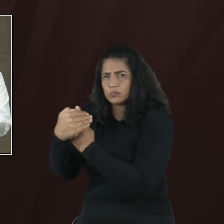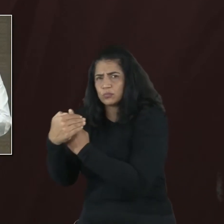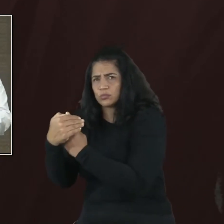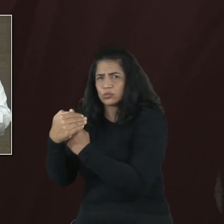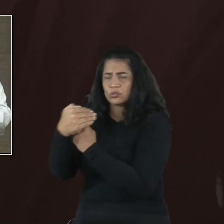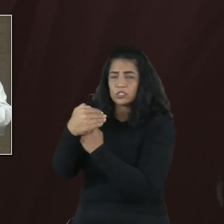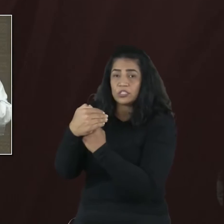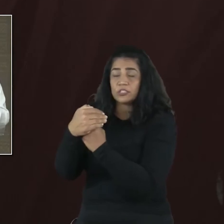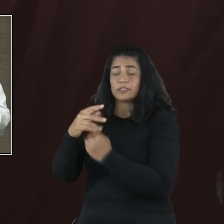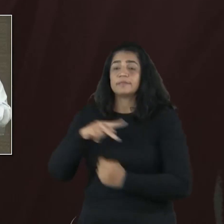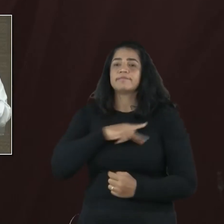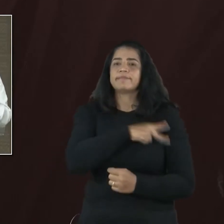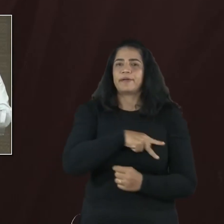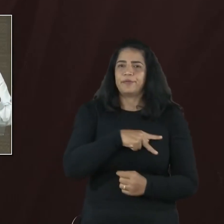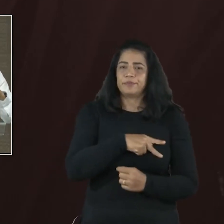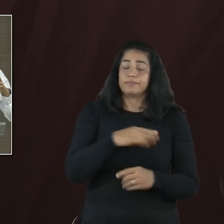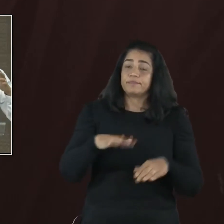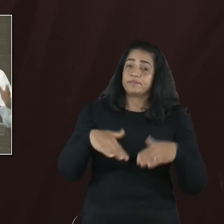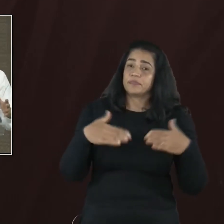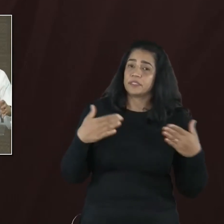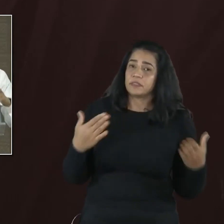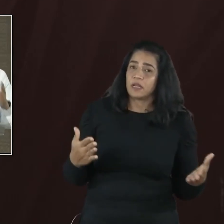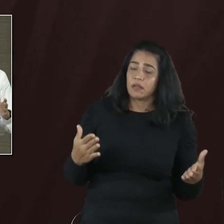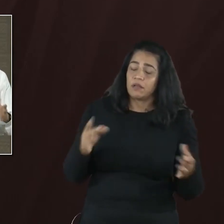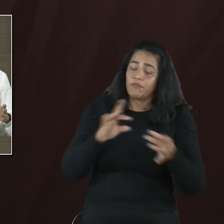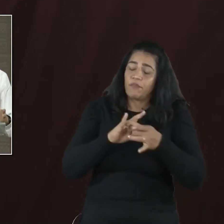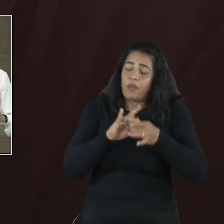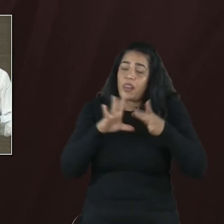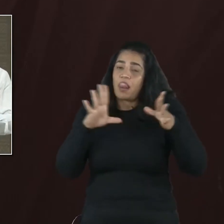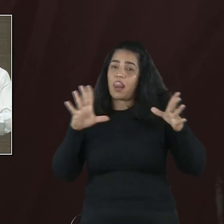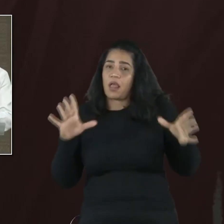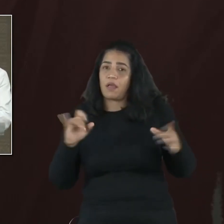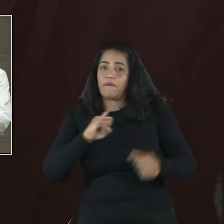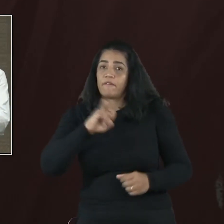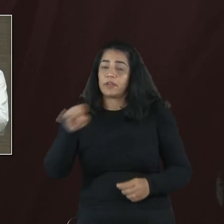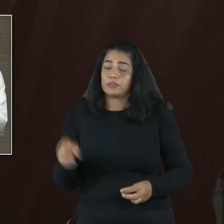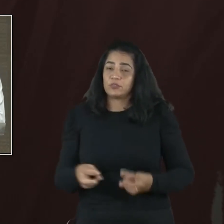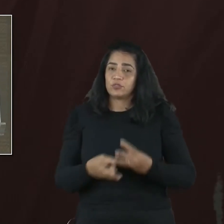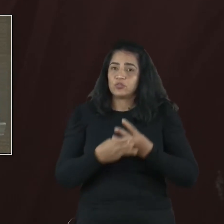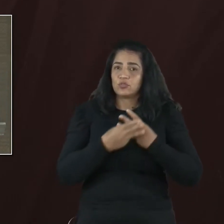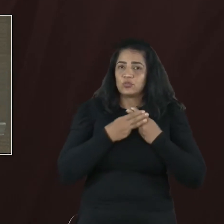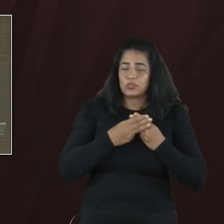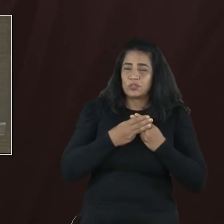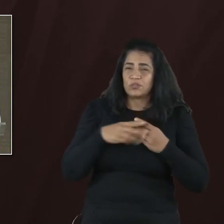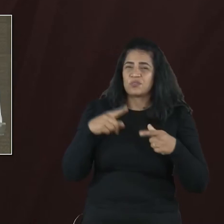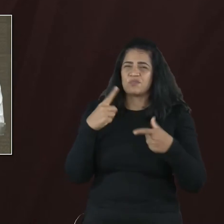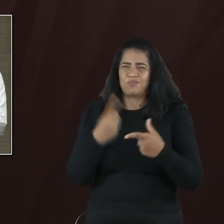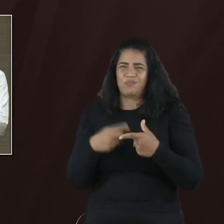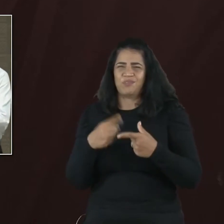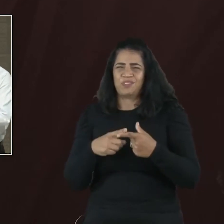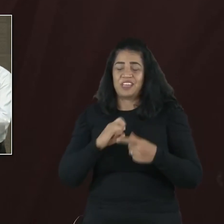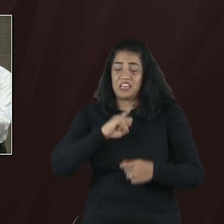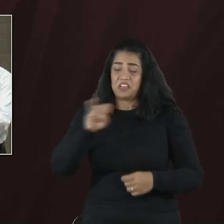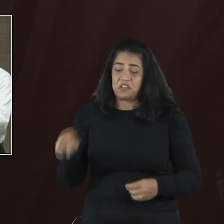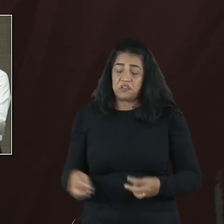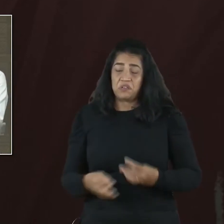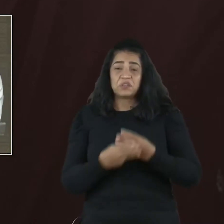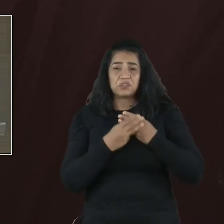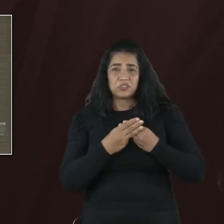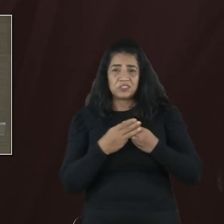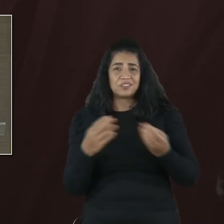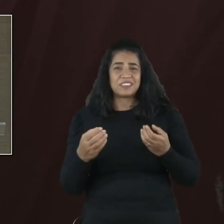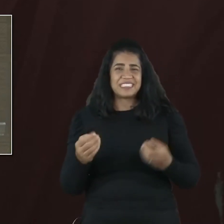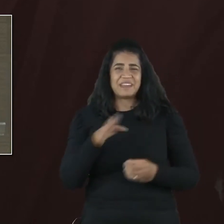então foi livrado das mãos dos judeus que iriam matá-lo pelos soldados. E quando estavam